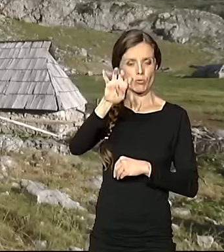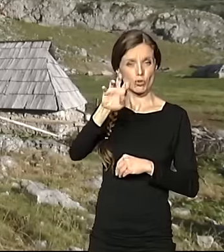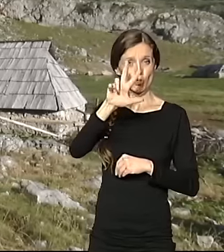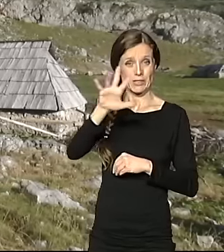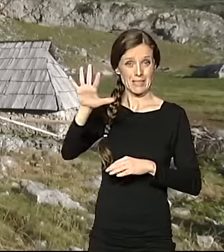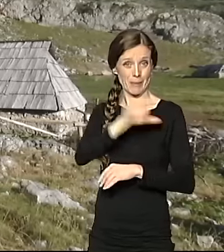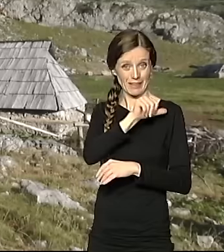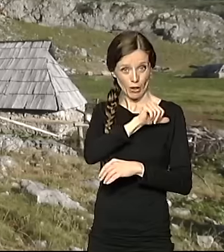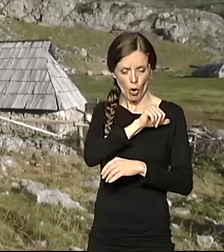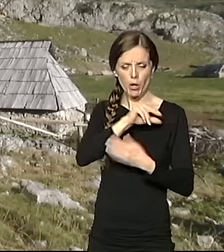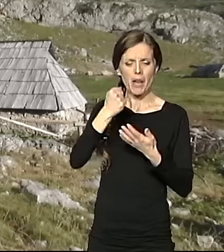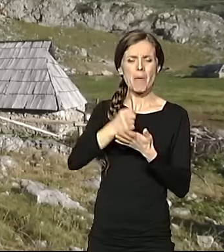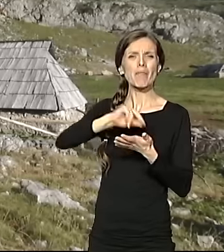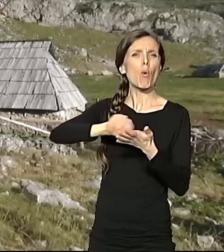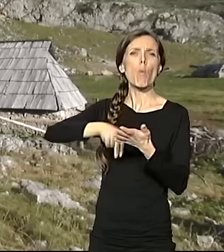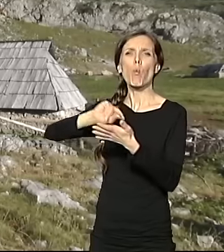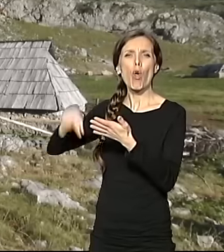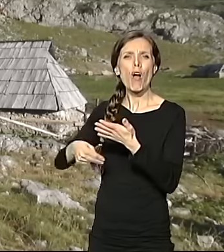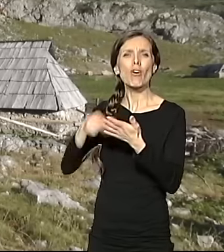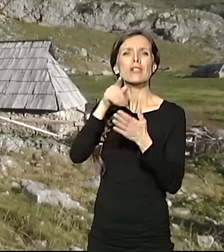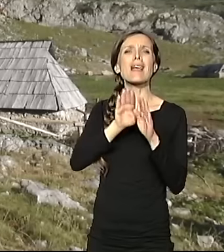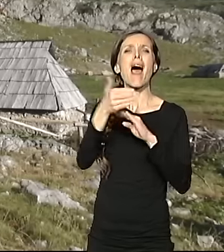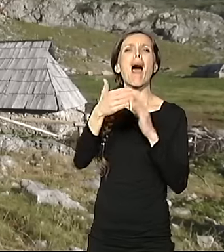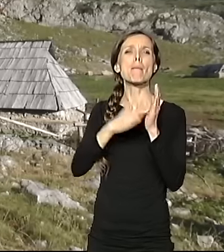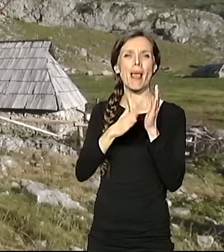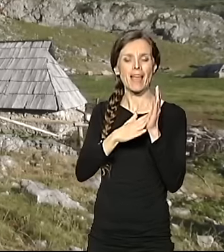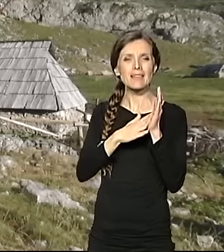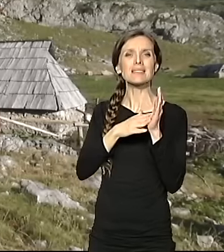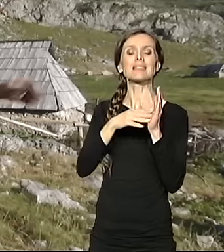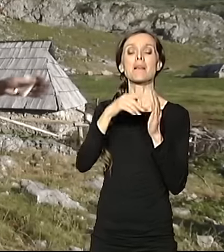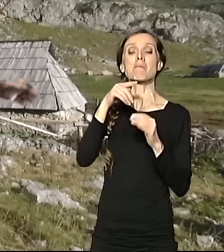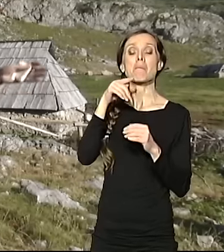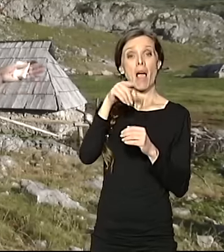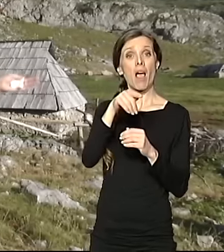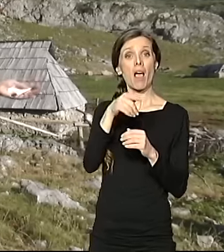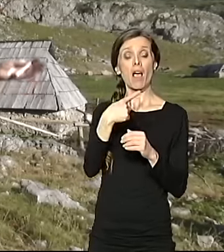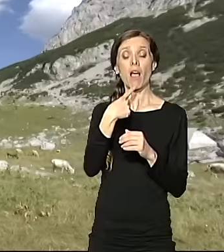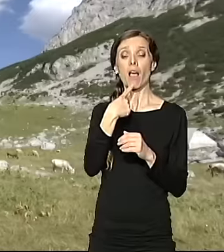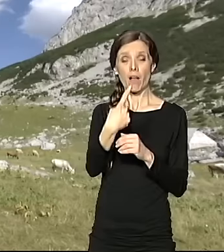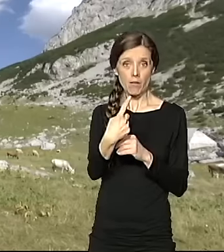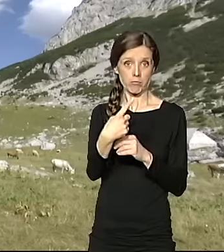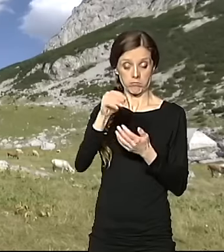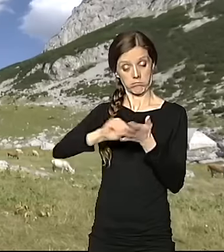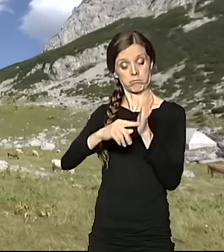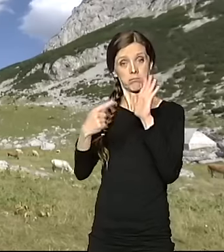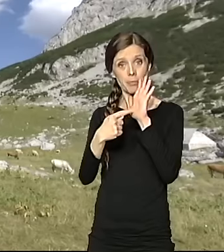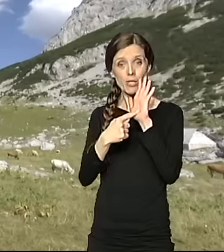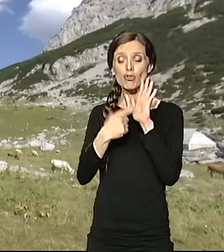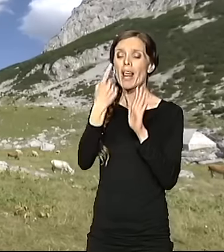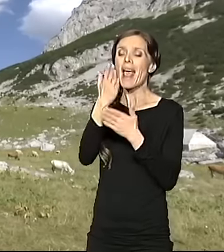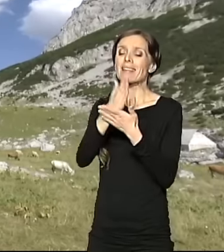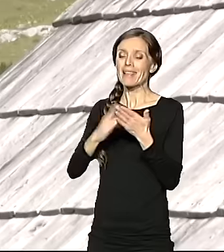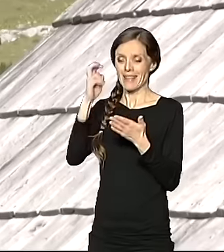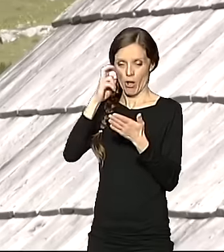godine sklopio neki ugovor sa Mlecima, gde se lepo kaže da se daje neki deo Crne Gore